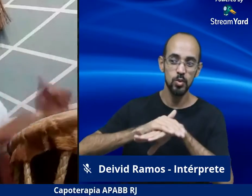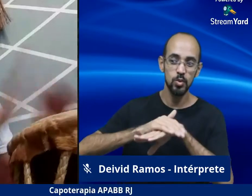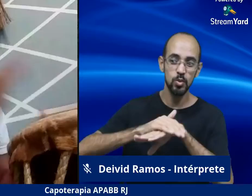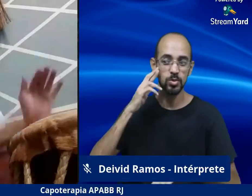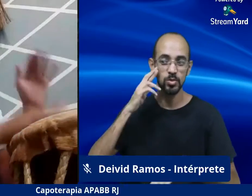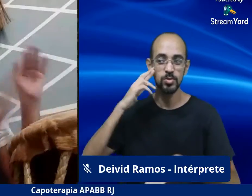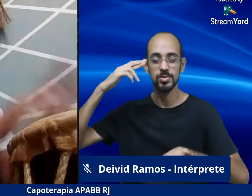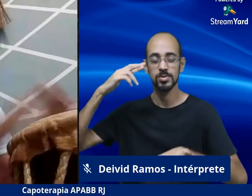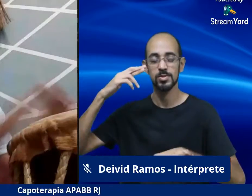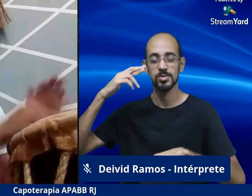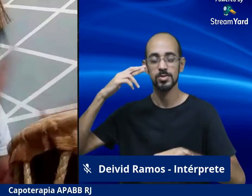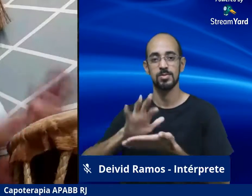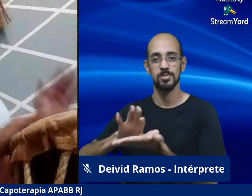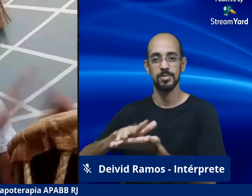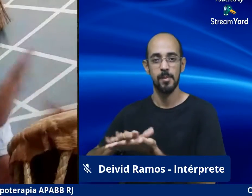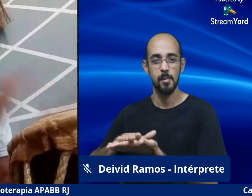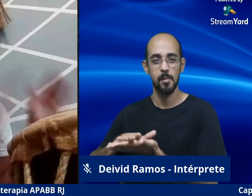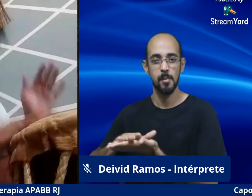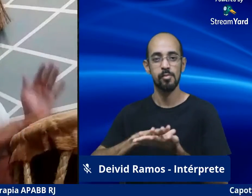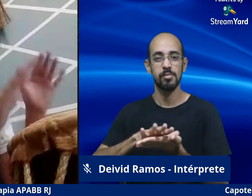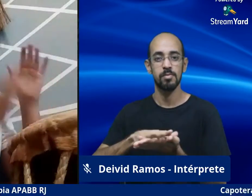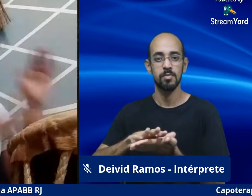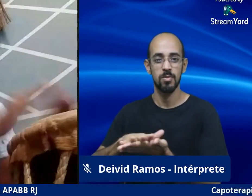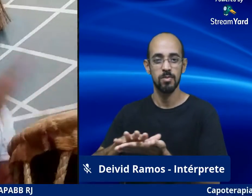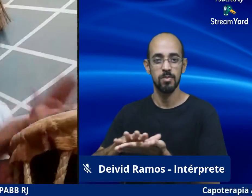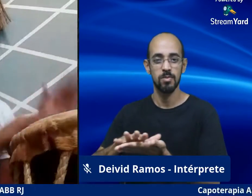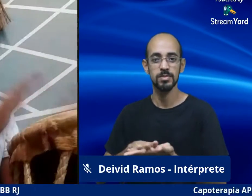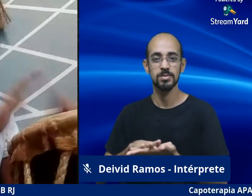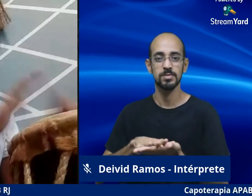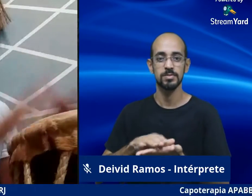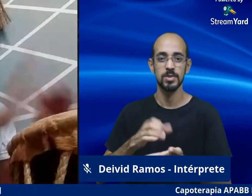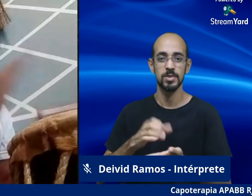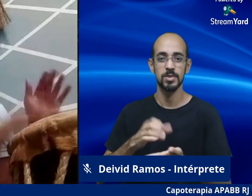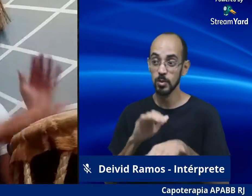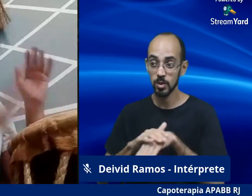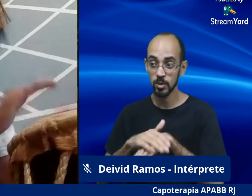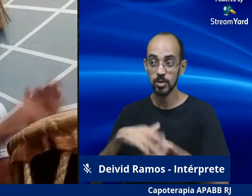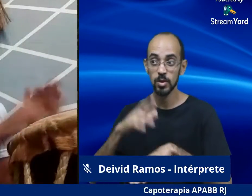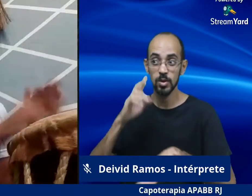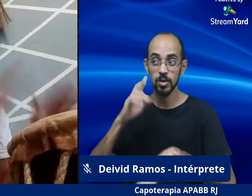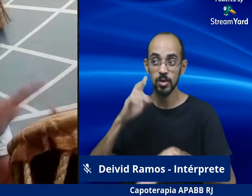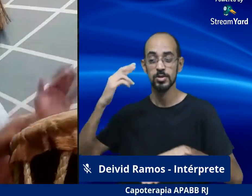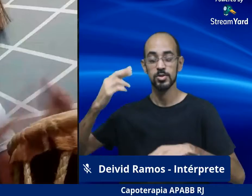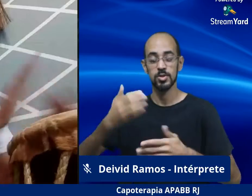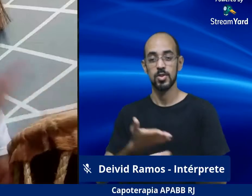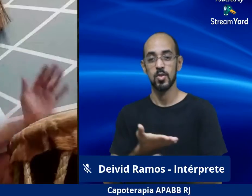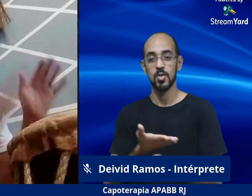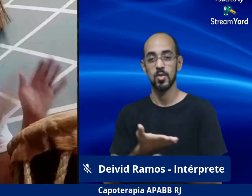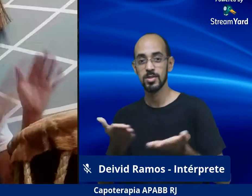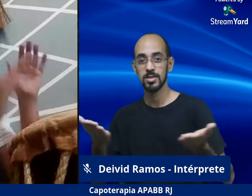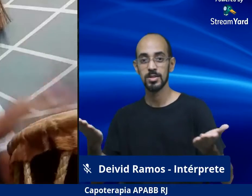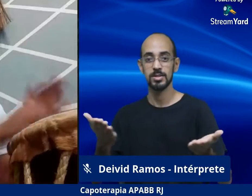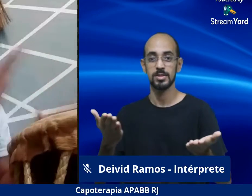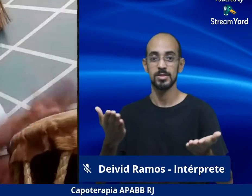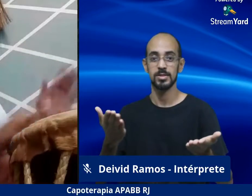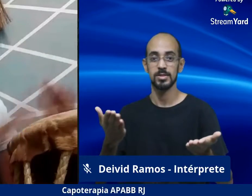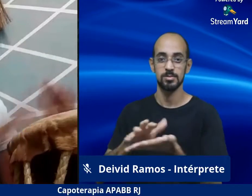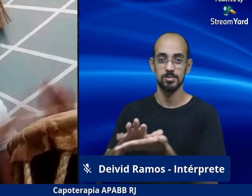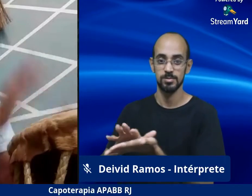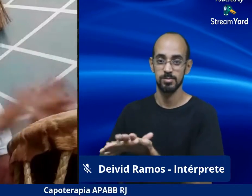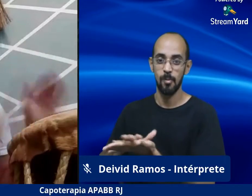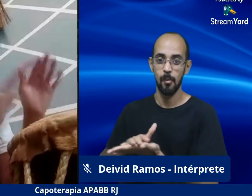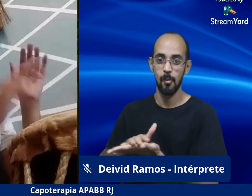passou, sai, sai, sai, boa noite meus senhores, sai, sai, sai, como vai, como